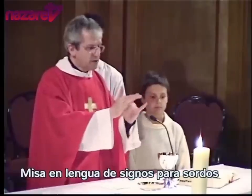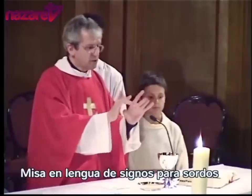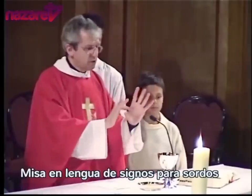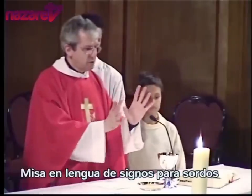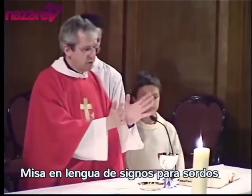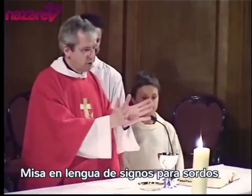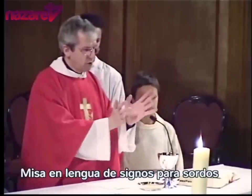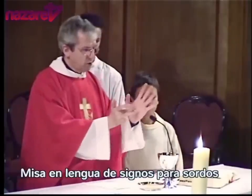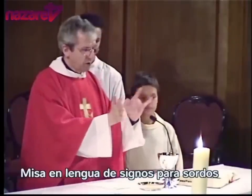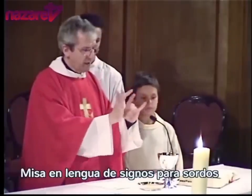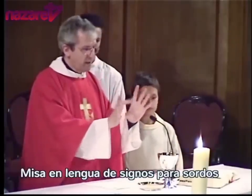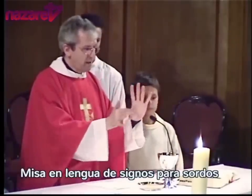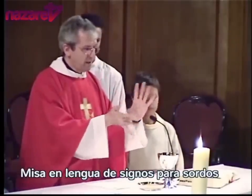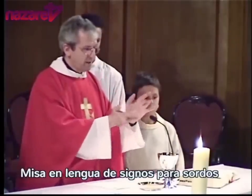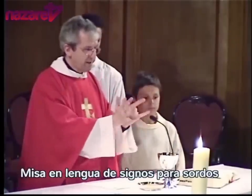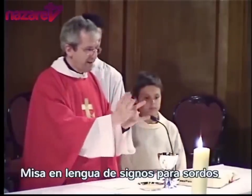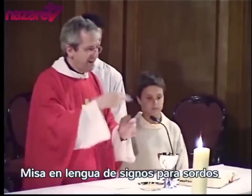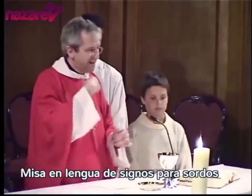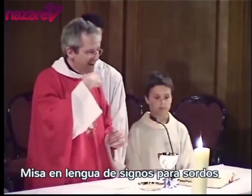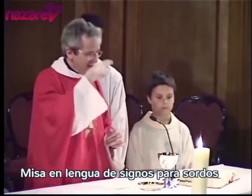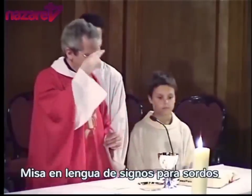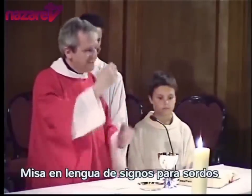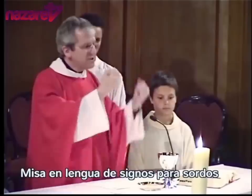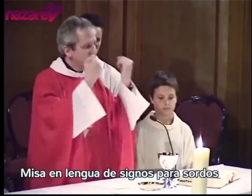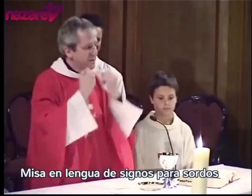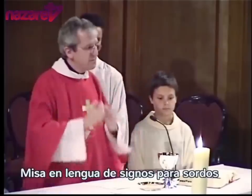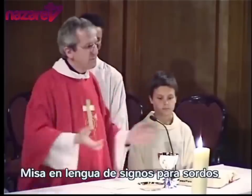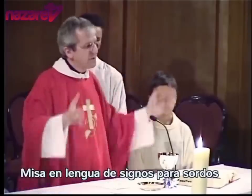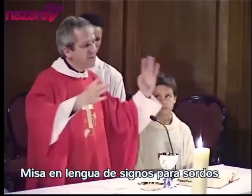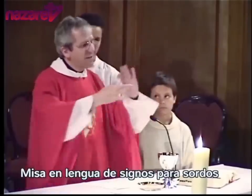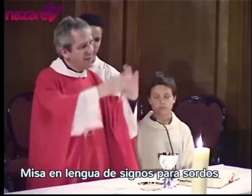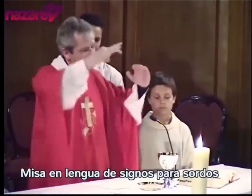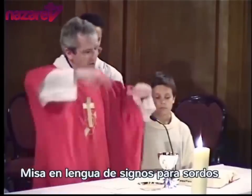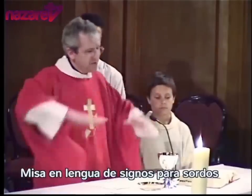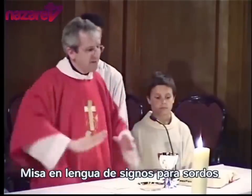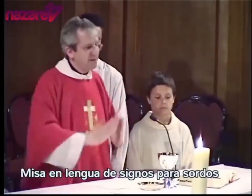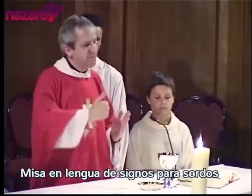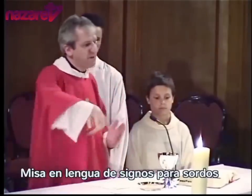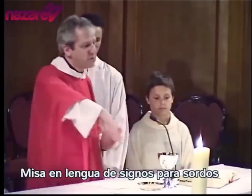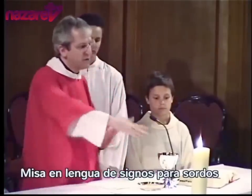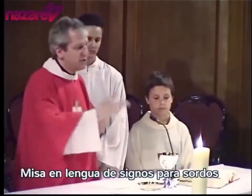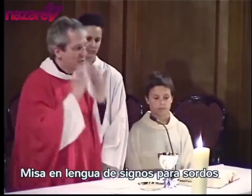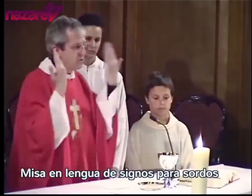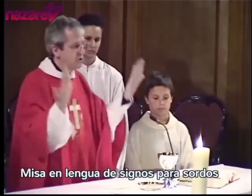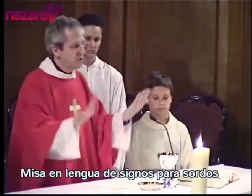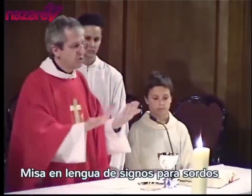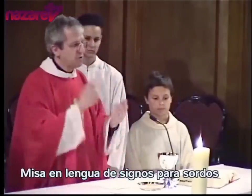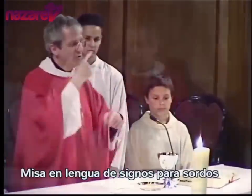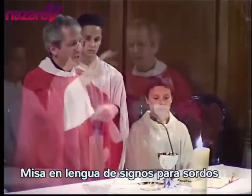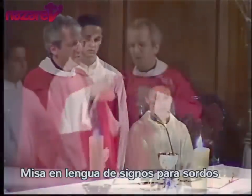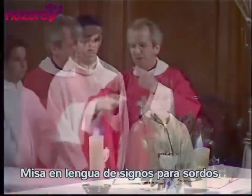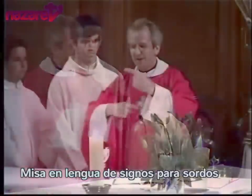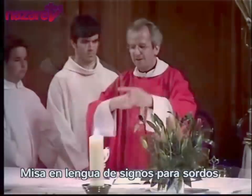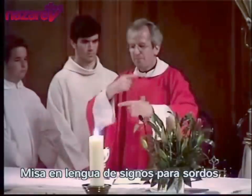Por Cristo, con Él y en Él, a ti Dios Padre Omnipotente, en la unidad del Espíritu Santo, todo